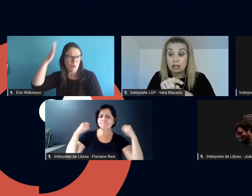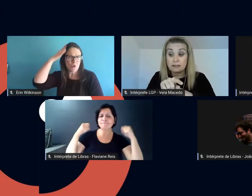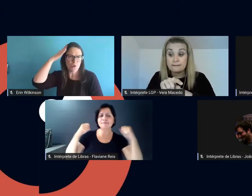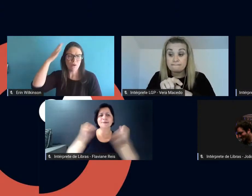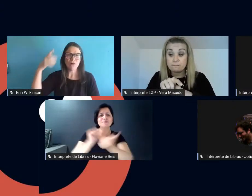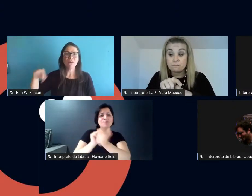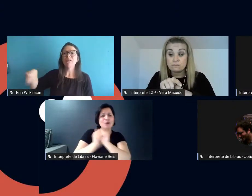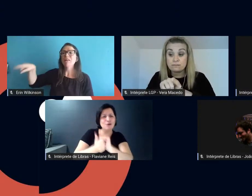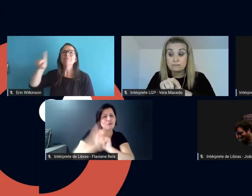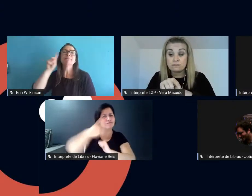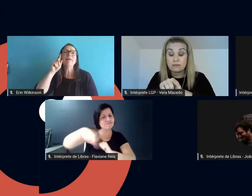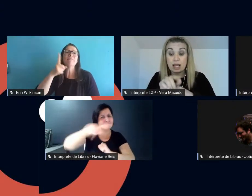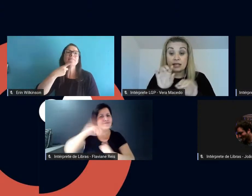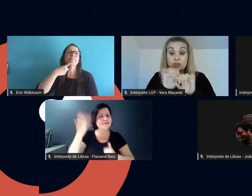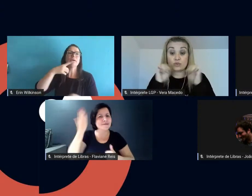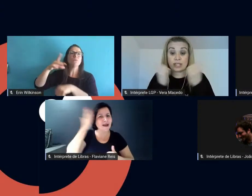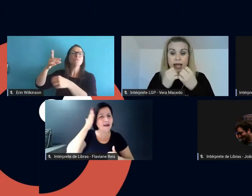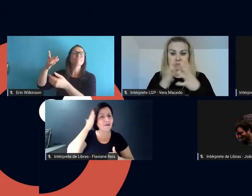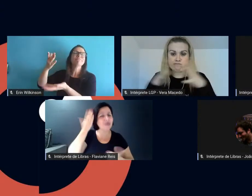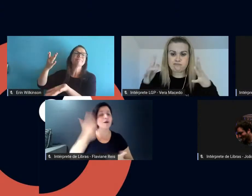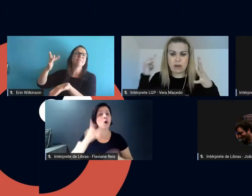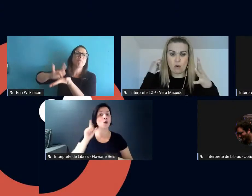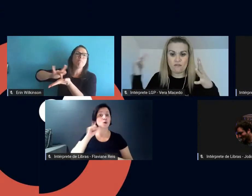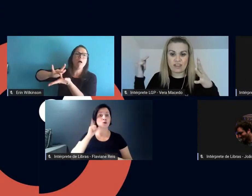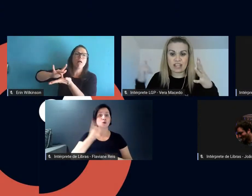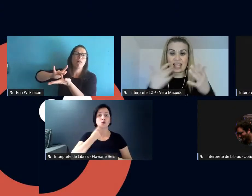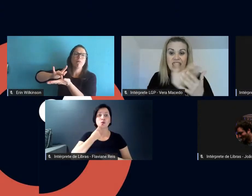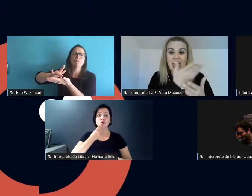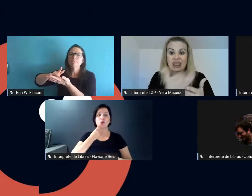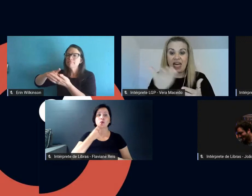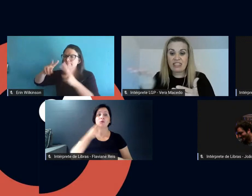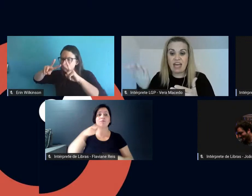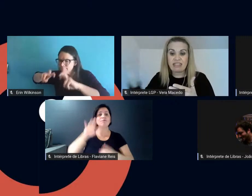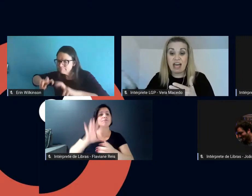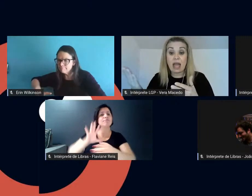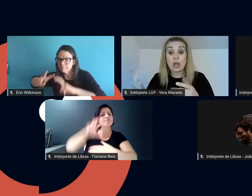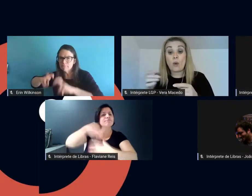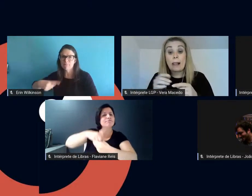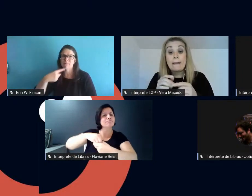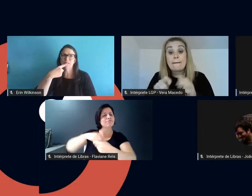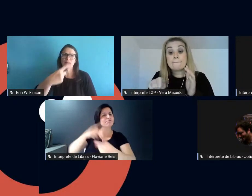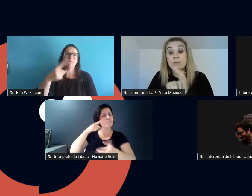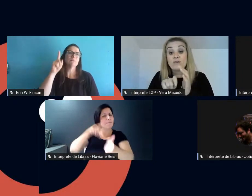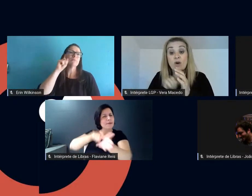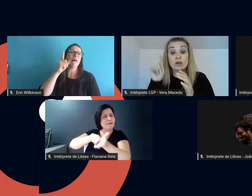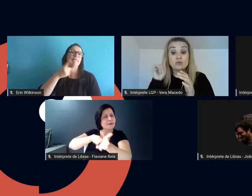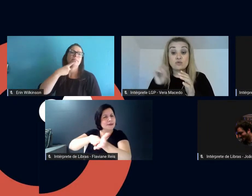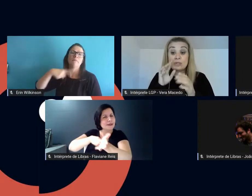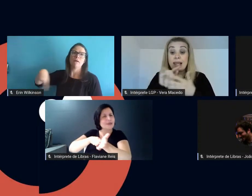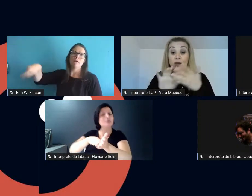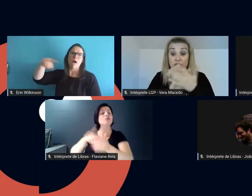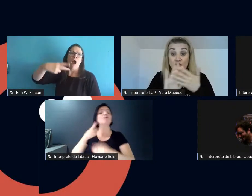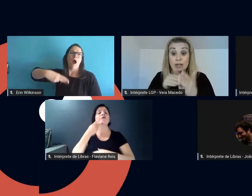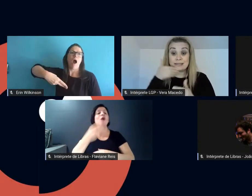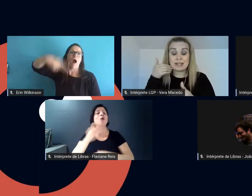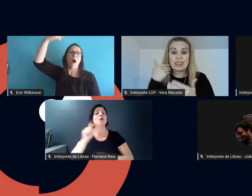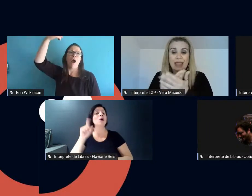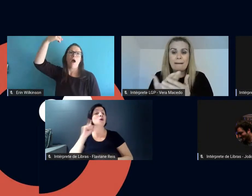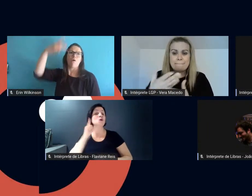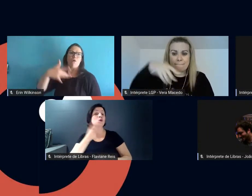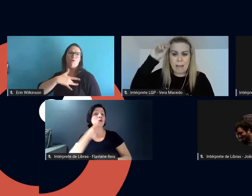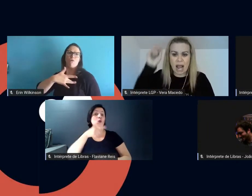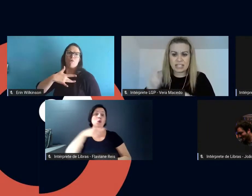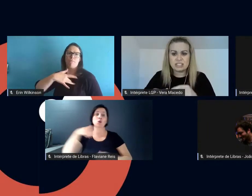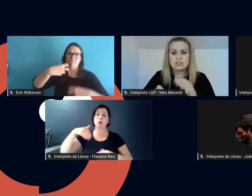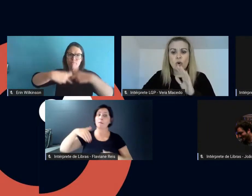sociedade majoritária ouvinte ela nos dá. Isso é excelente para essas